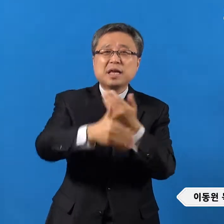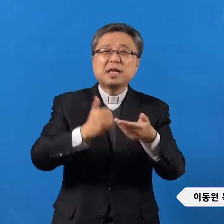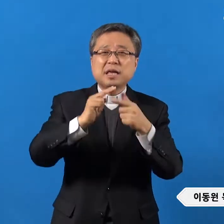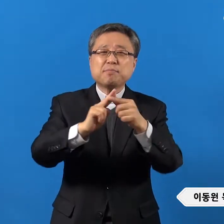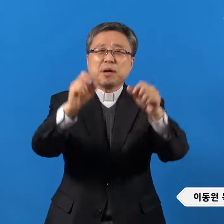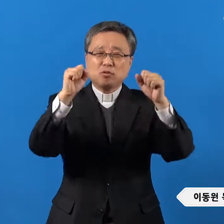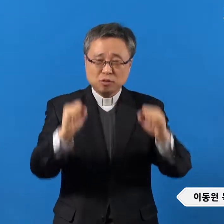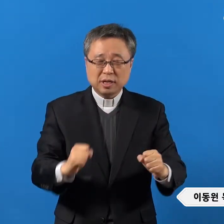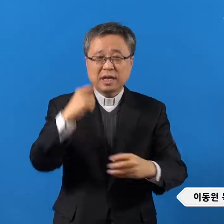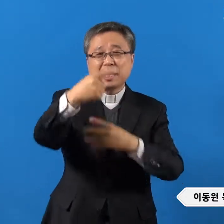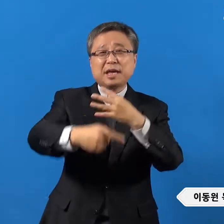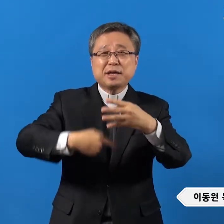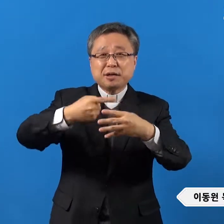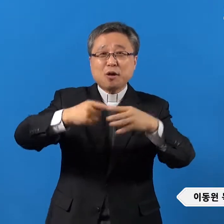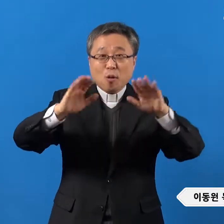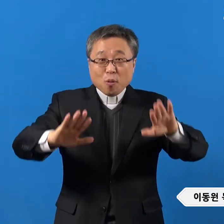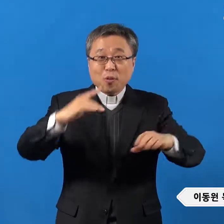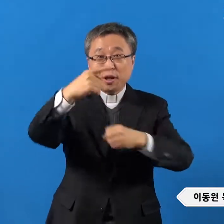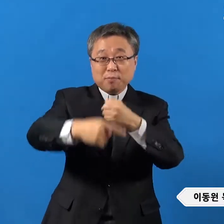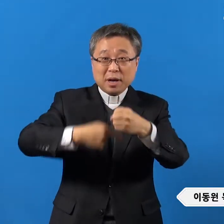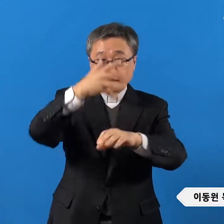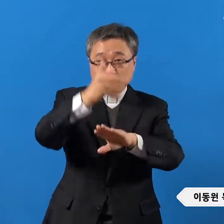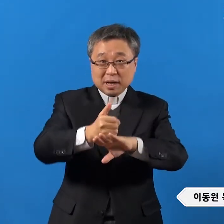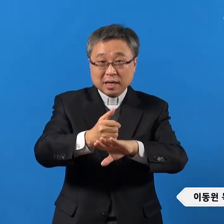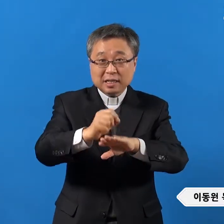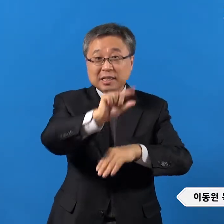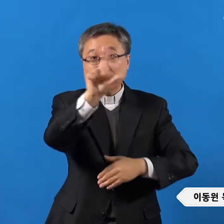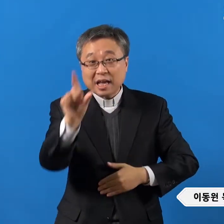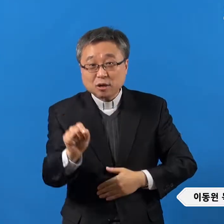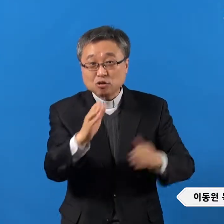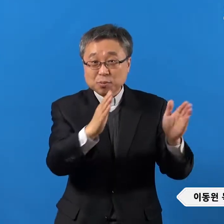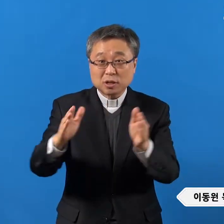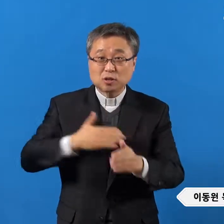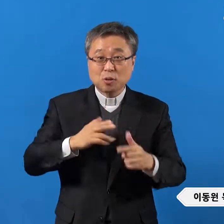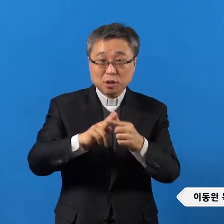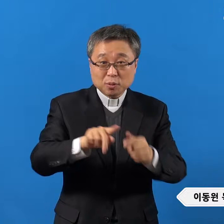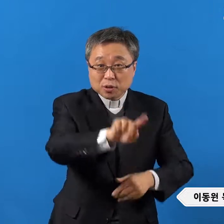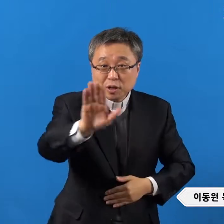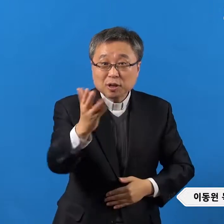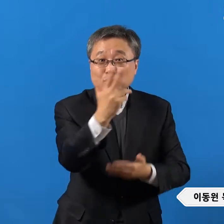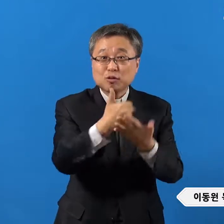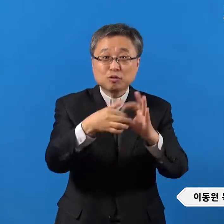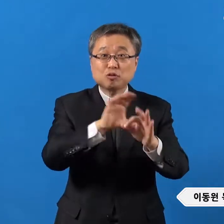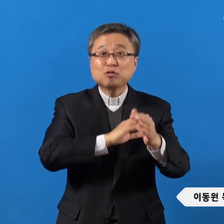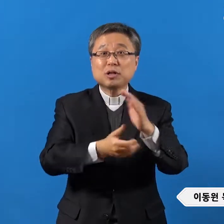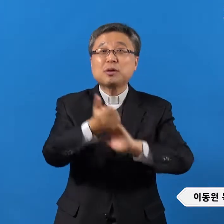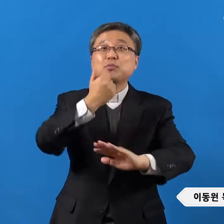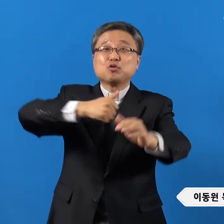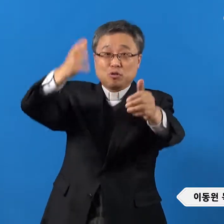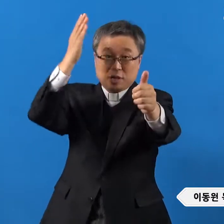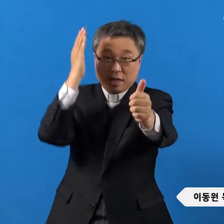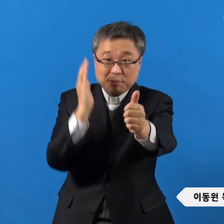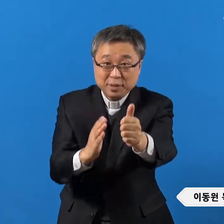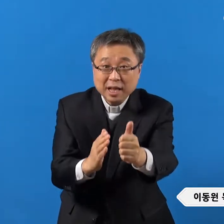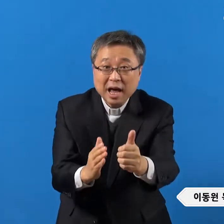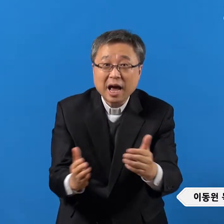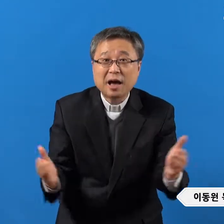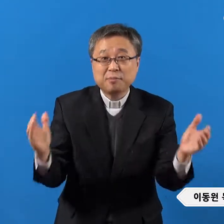계절, 금년의 마지막 달을 준비하는 저와 여러분이 되시기를 주의 이름으로 축원합니다.